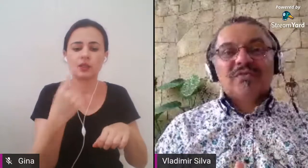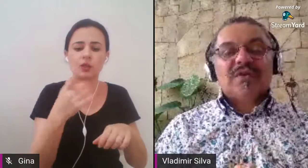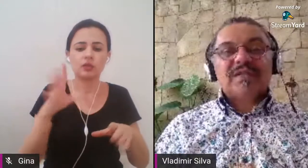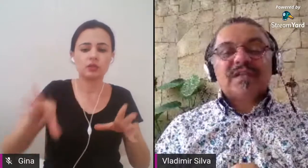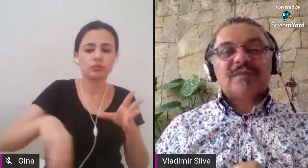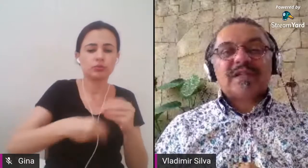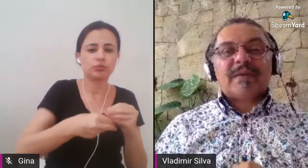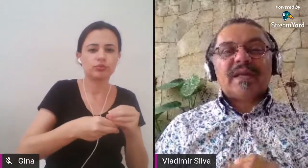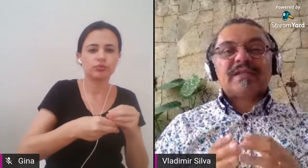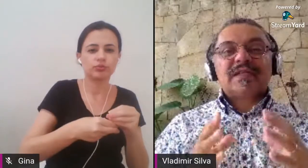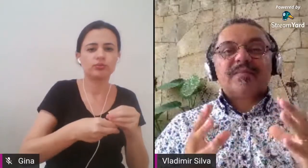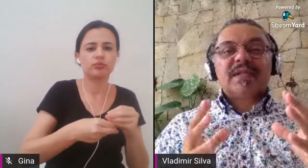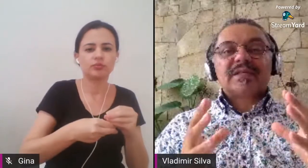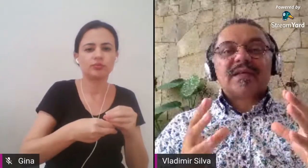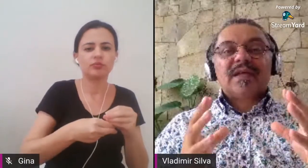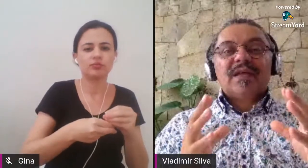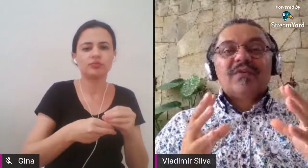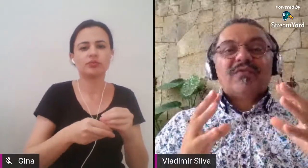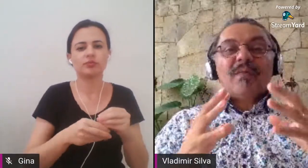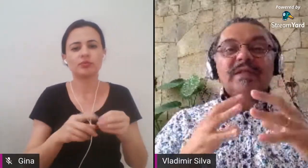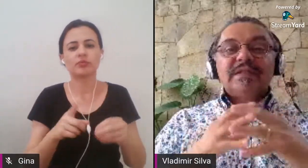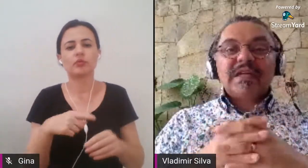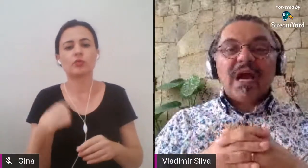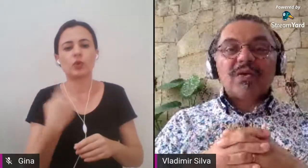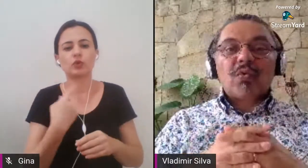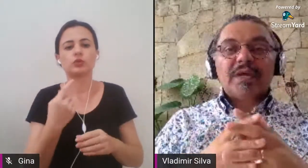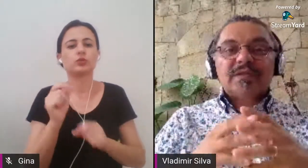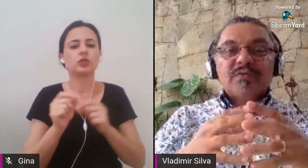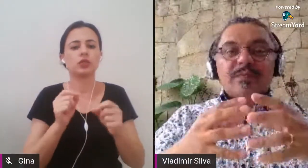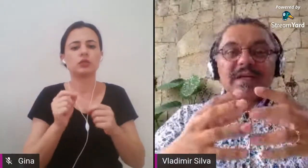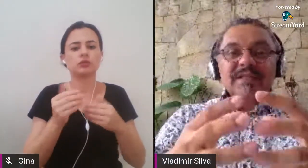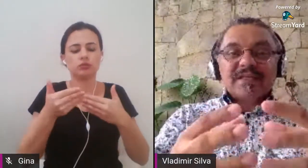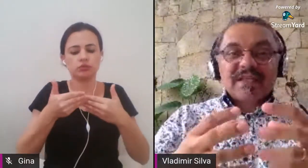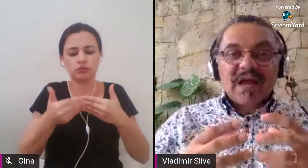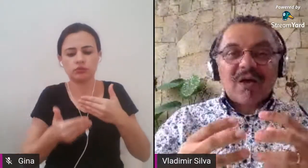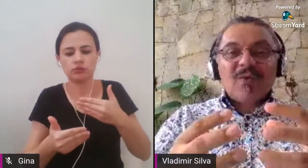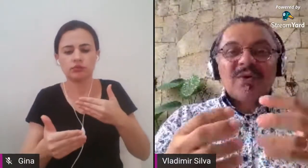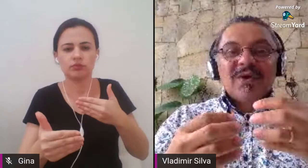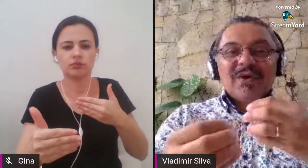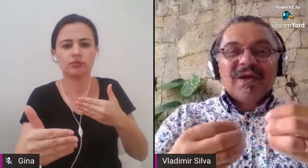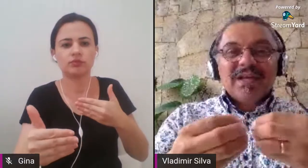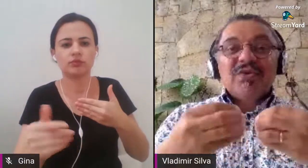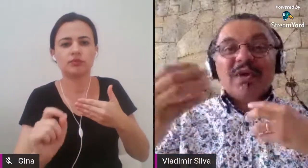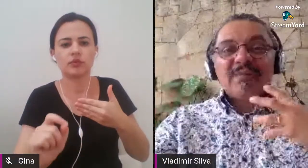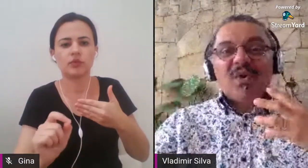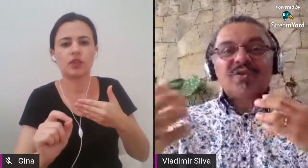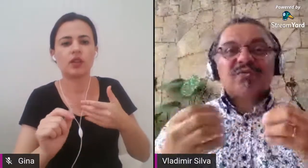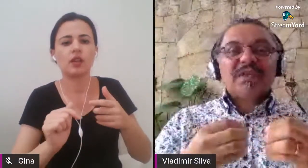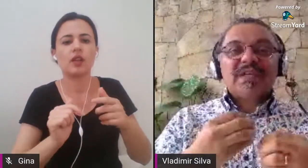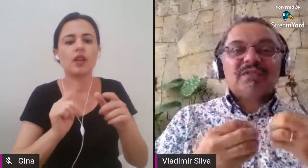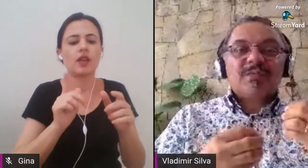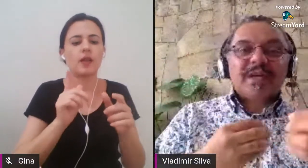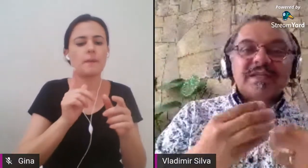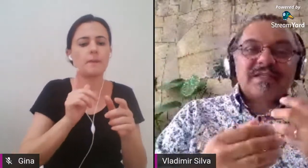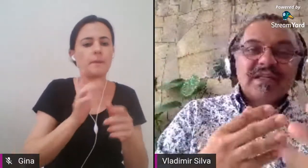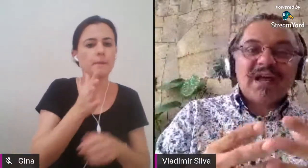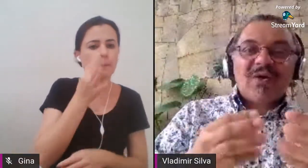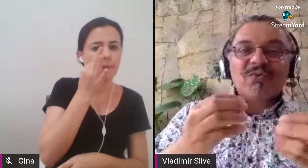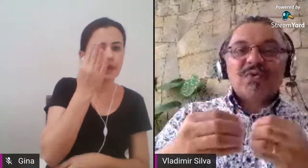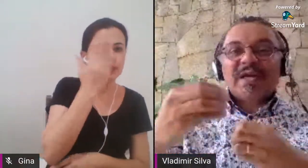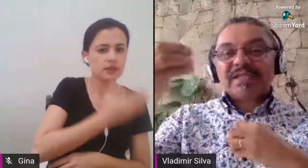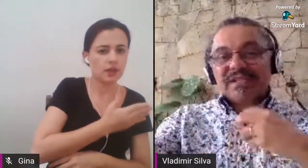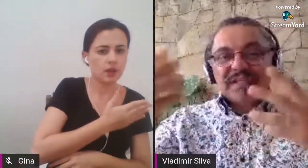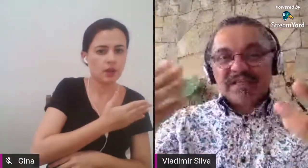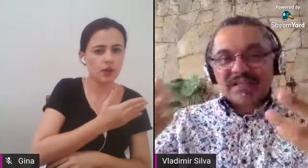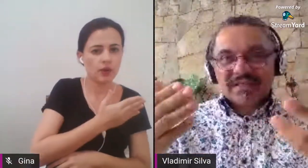diante, todos nós iremos trabalhar sempre nessa forma de diálogo entre o presencial e o remoto, né? Entre o